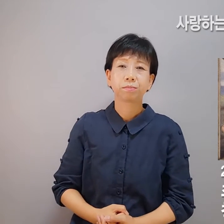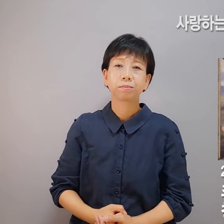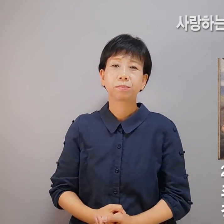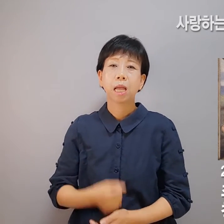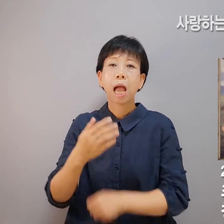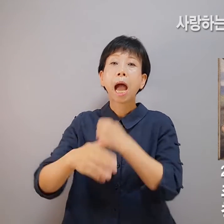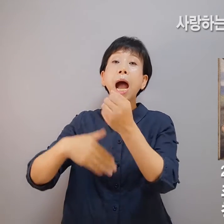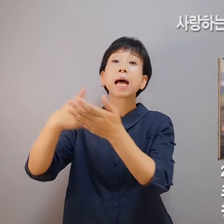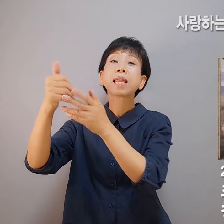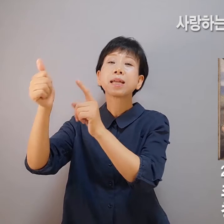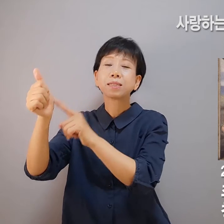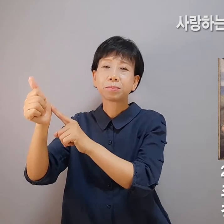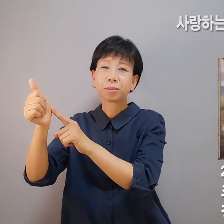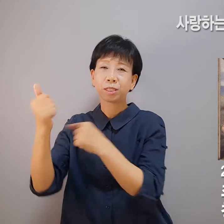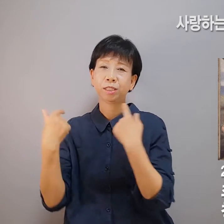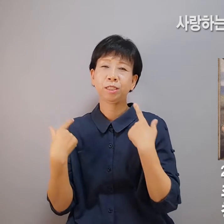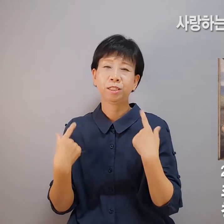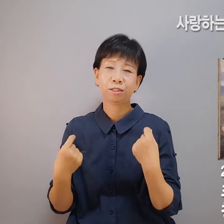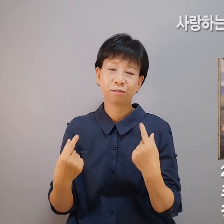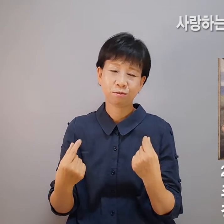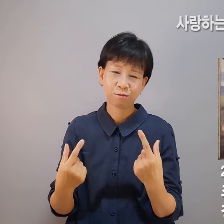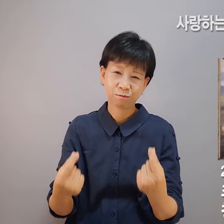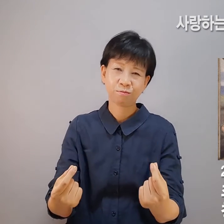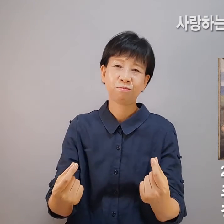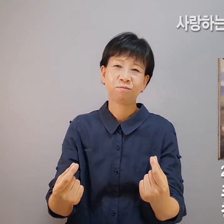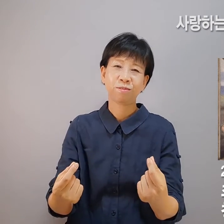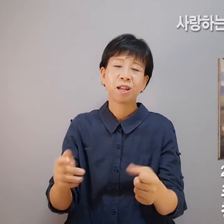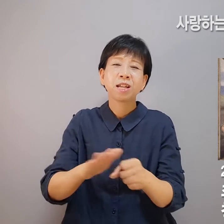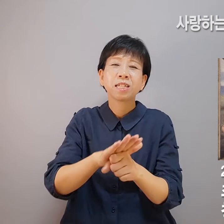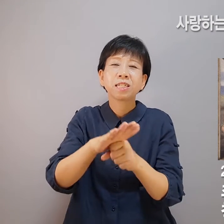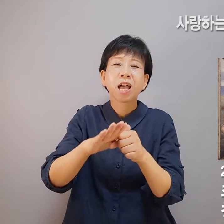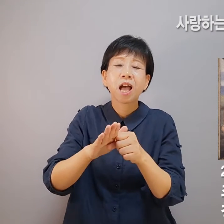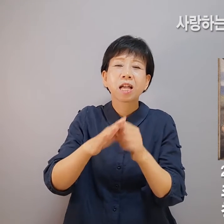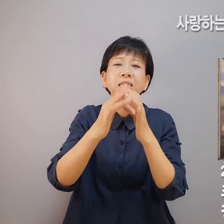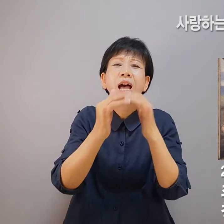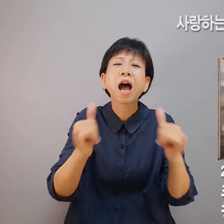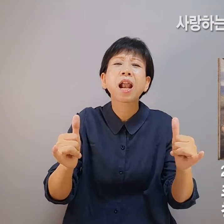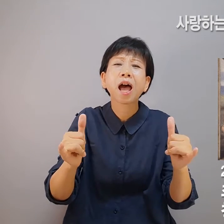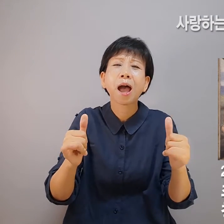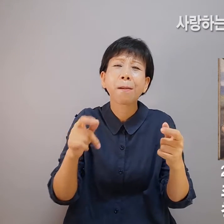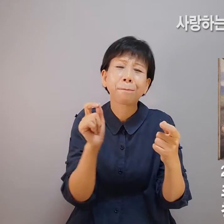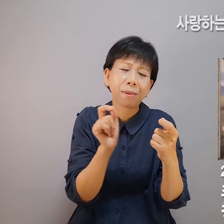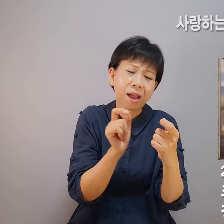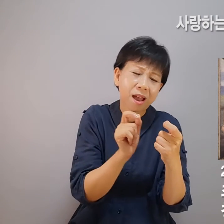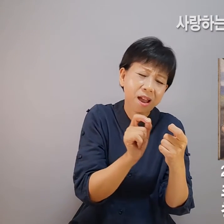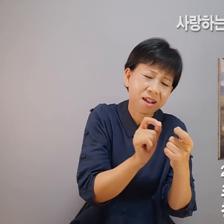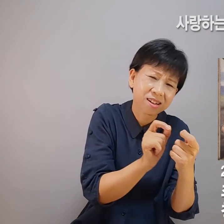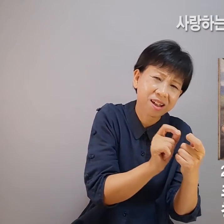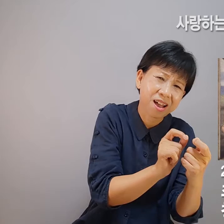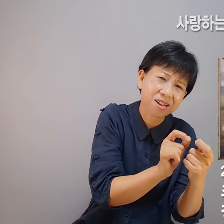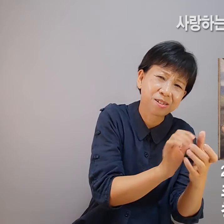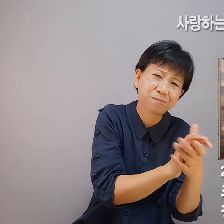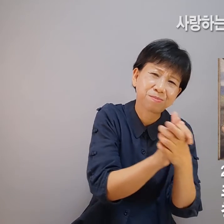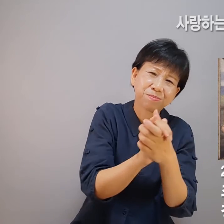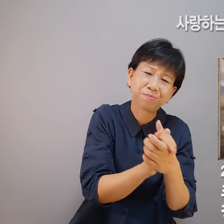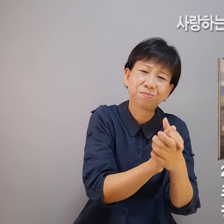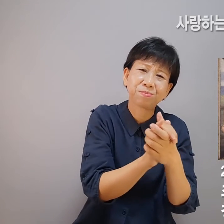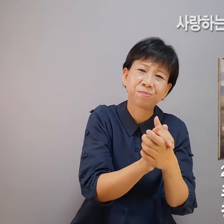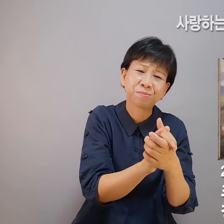하나님은 여전히 우리 사람들에게 더 가까이 오시는 분이신